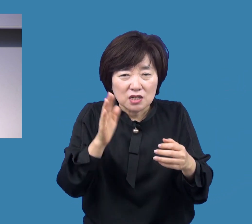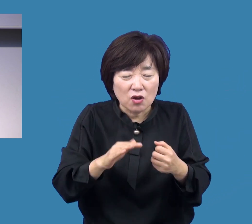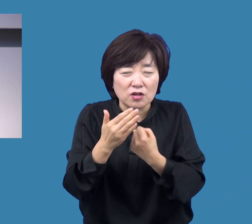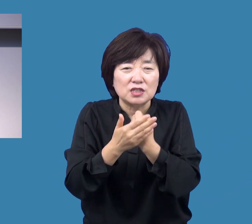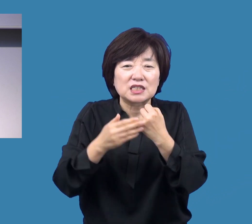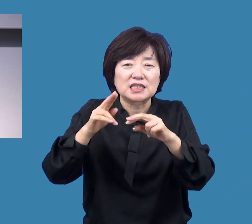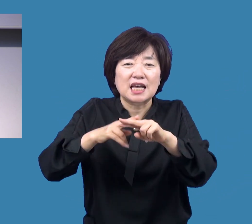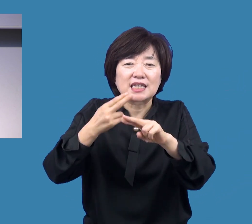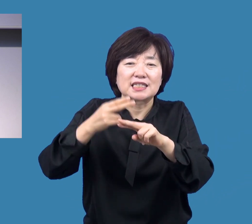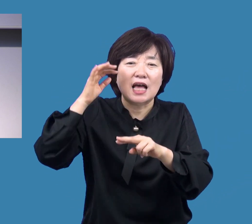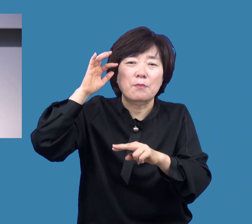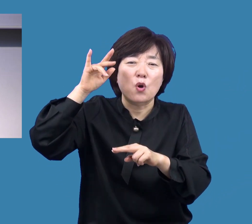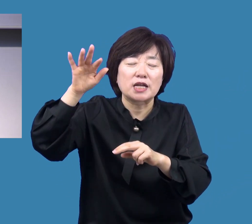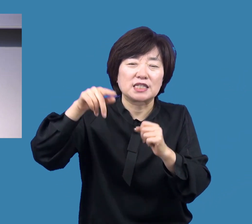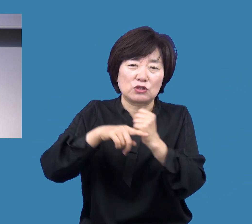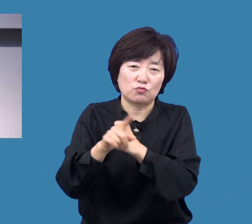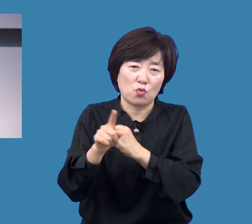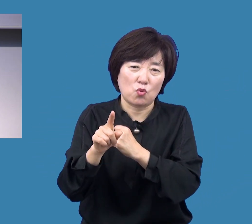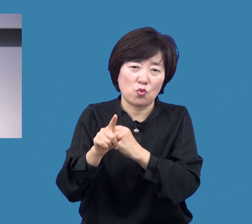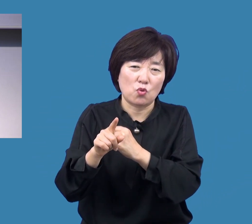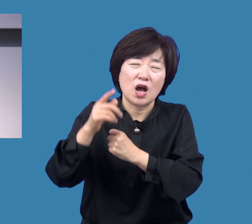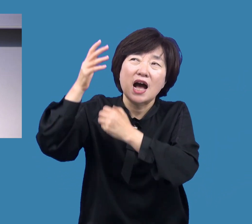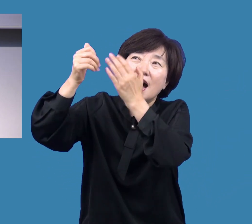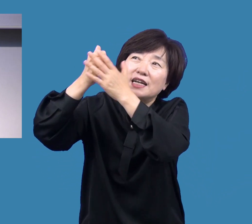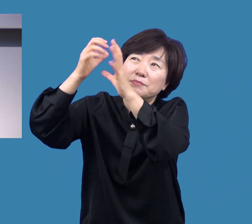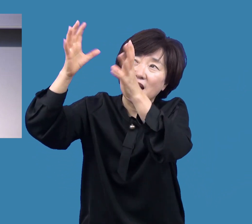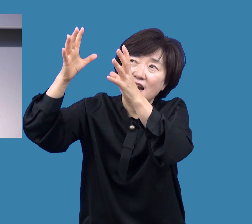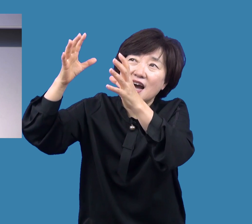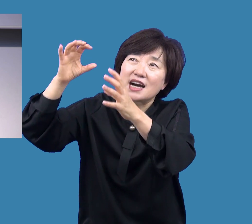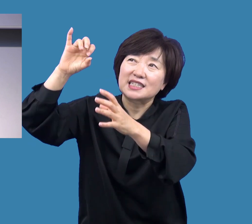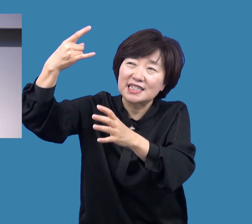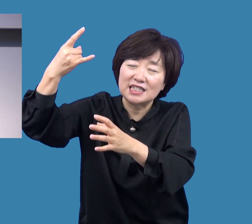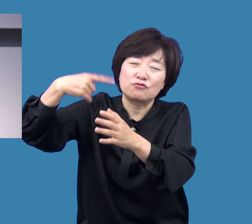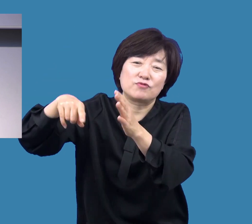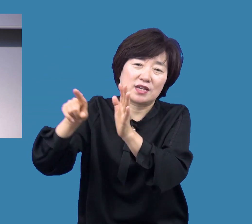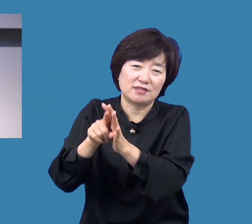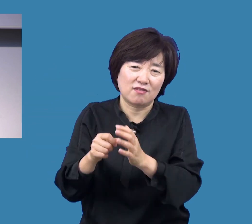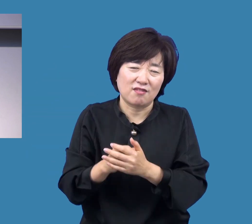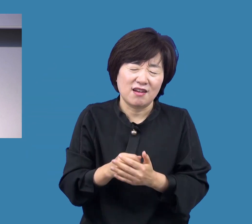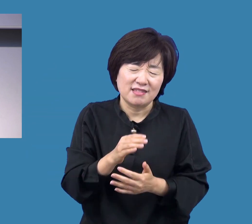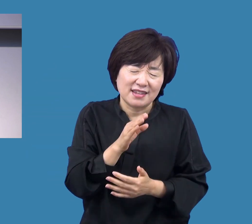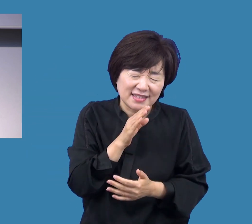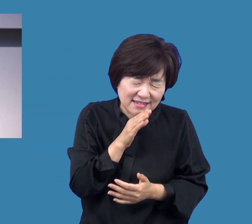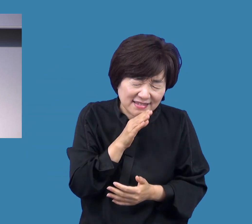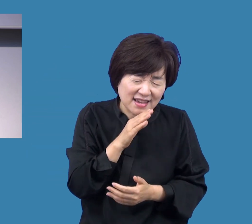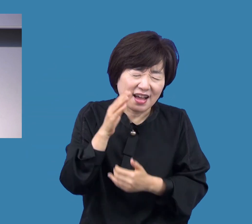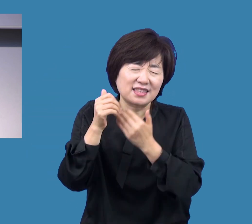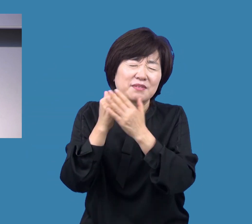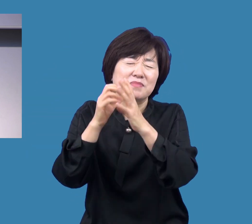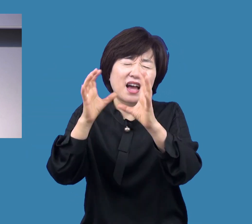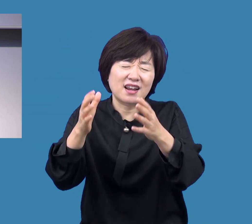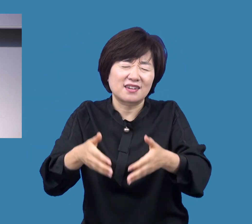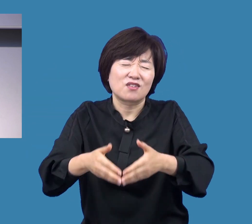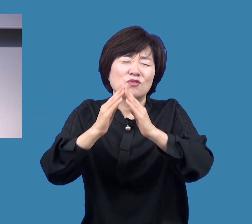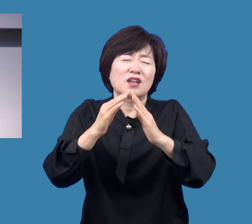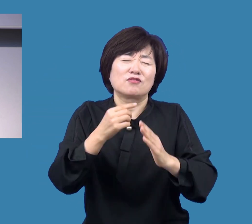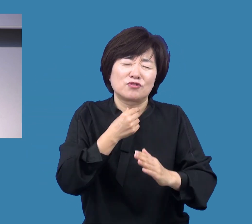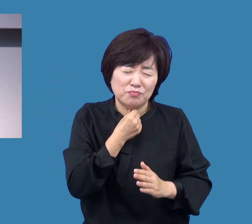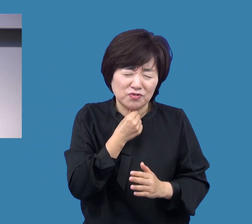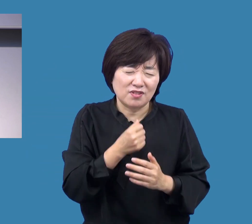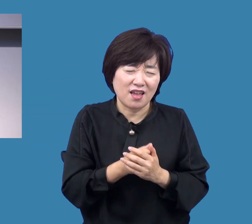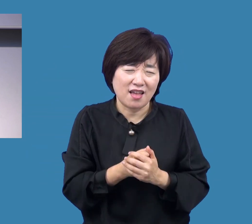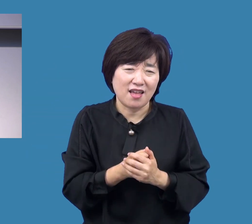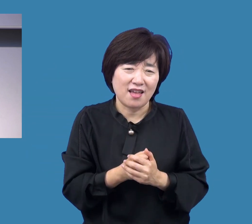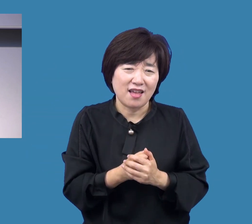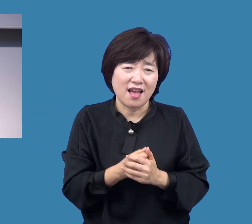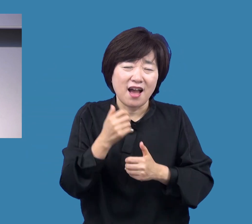뭐예요? 주의 나라와 의를 위해서. 내가 진짜로 하나님의 나라를 건설하고 싶은데, 내가